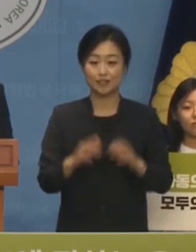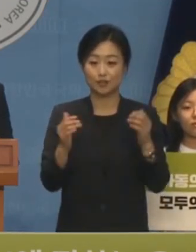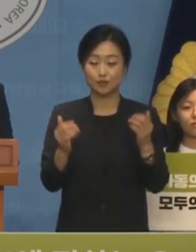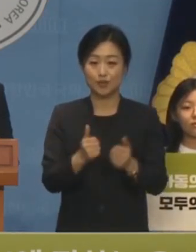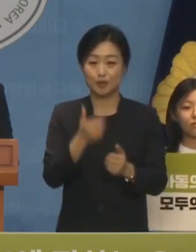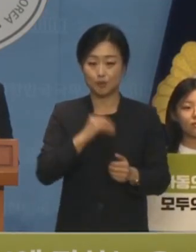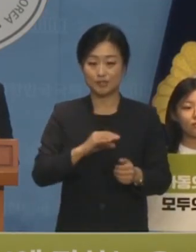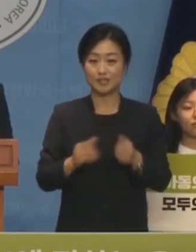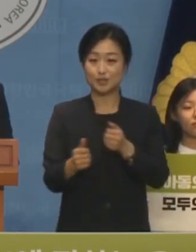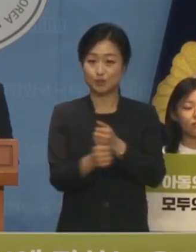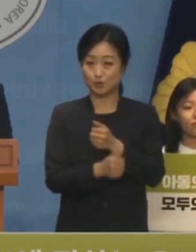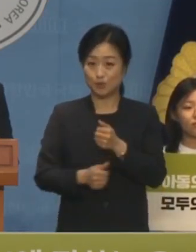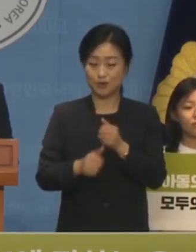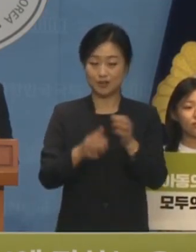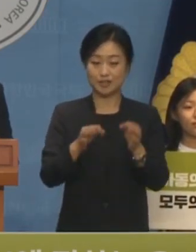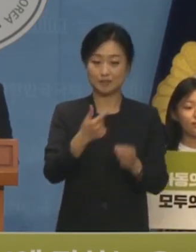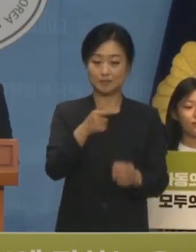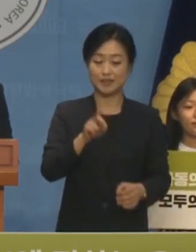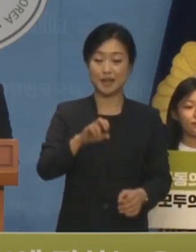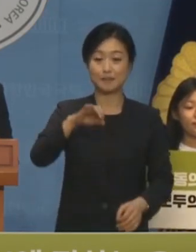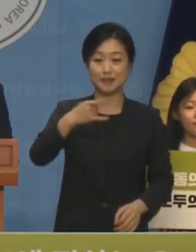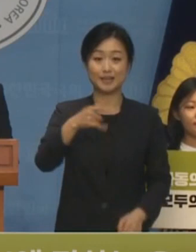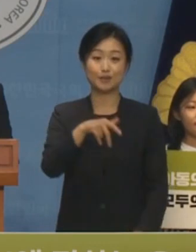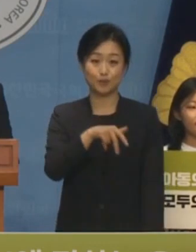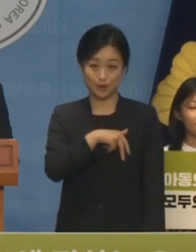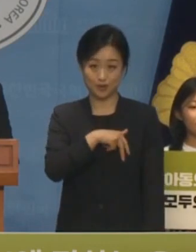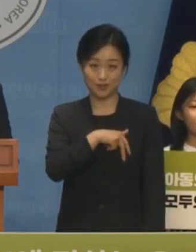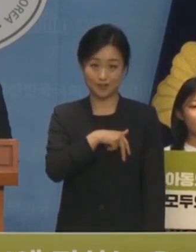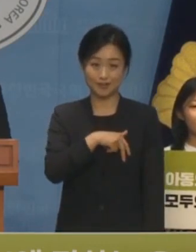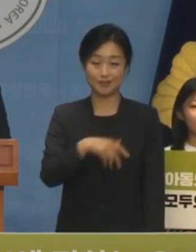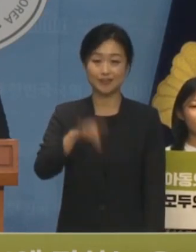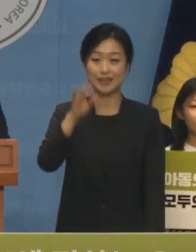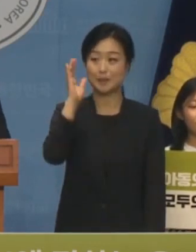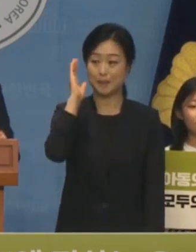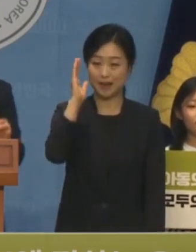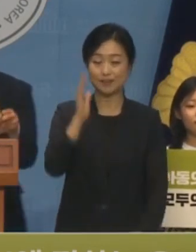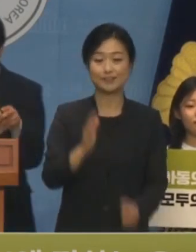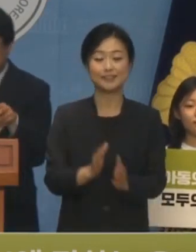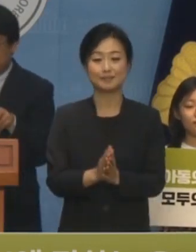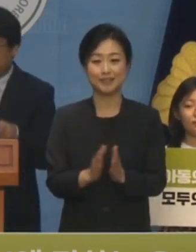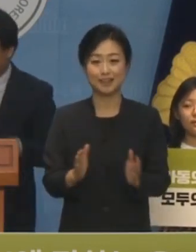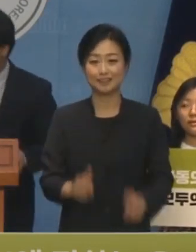국회 보건복지위원회 김남희 의원님께서 모두 발언해 주시겠습니다.